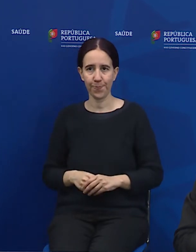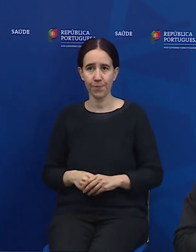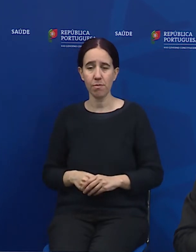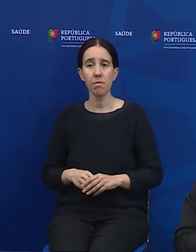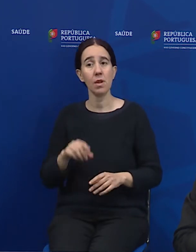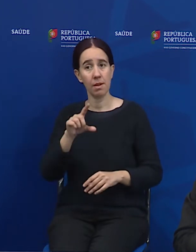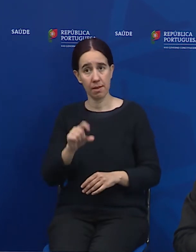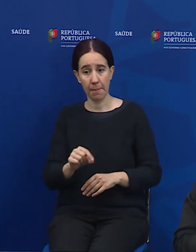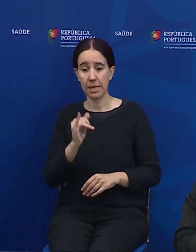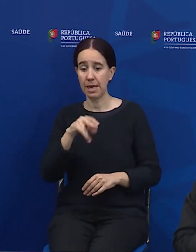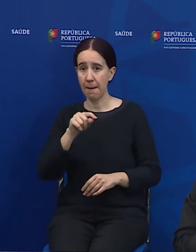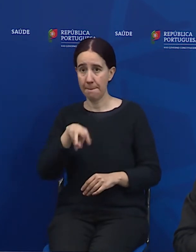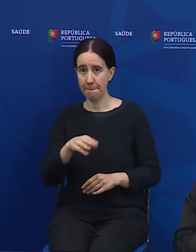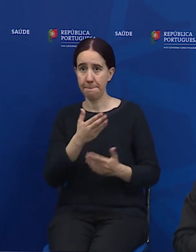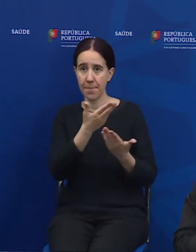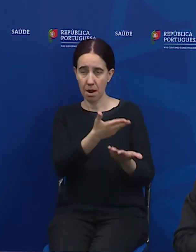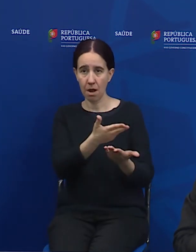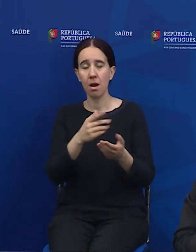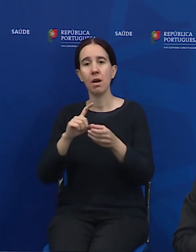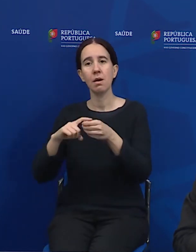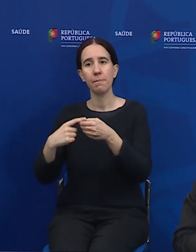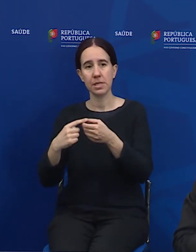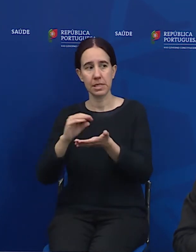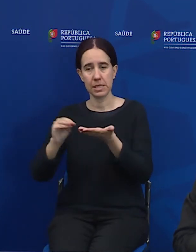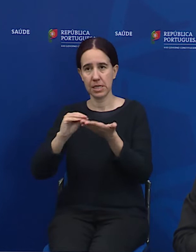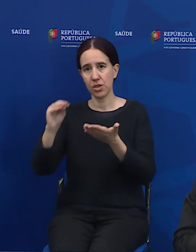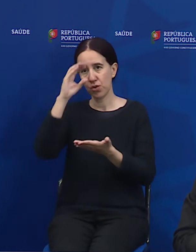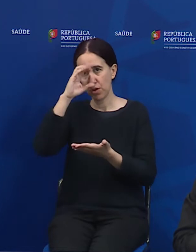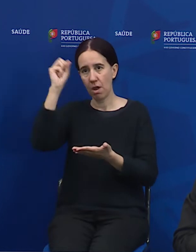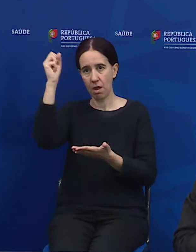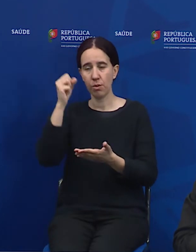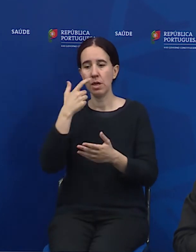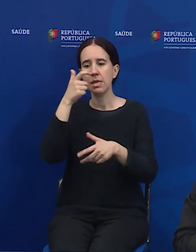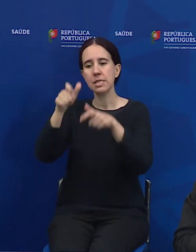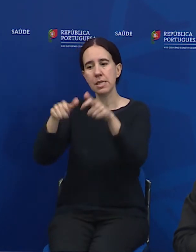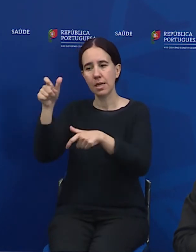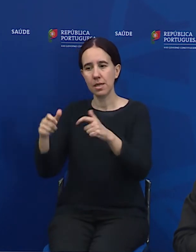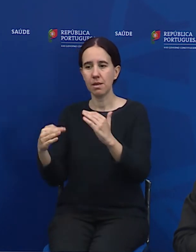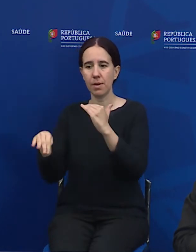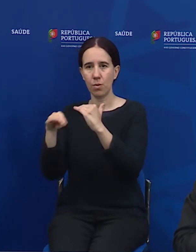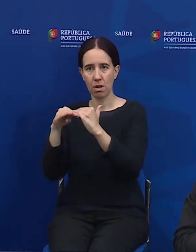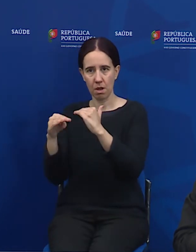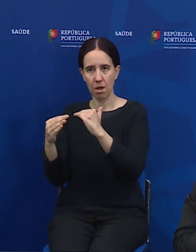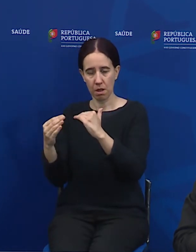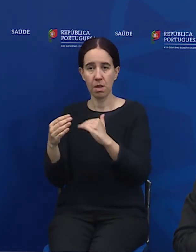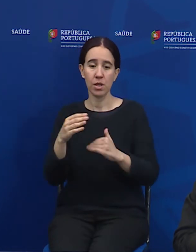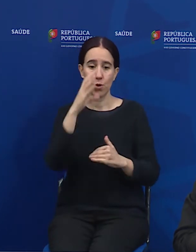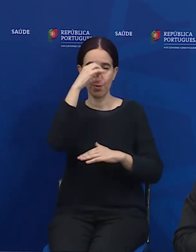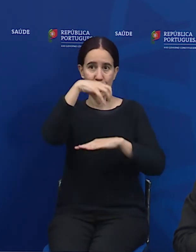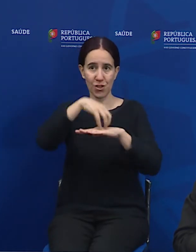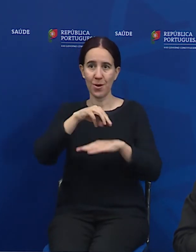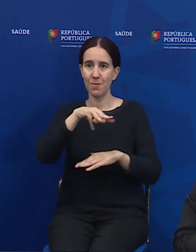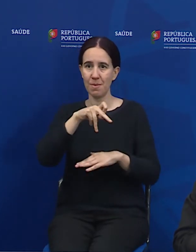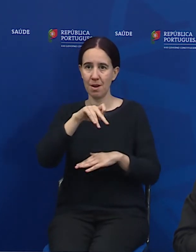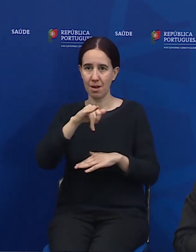e como também ao enem em parceria com a secretaria de estado da cidadania igualdade e o ministério da